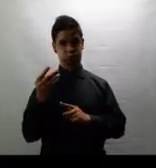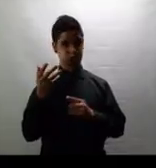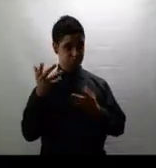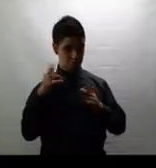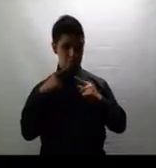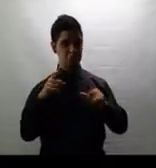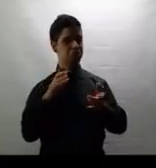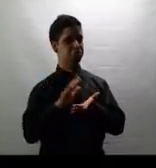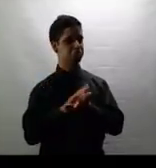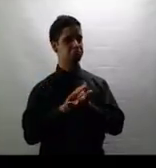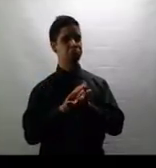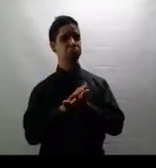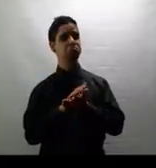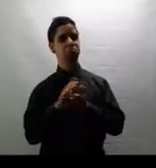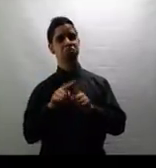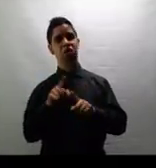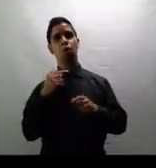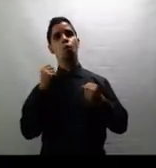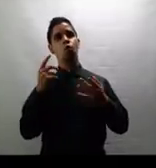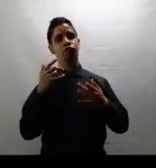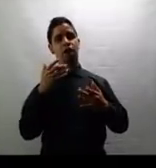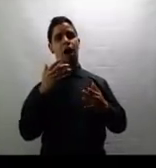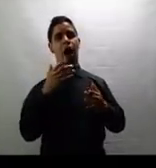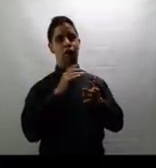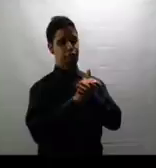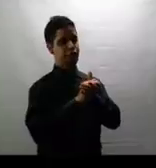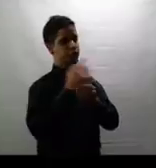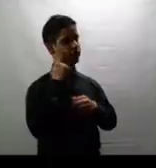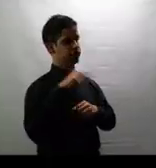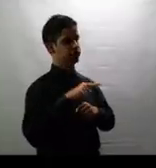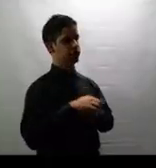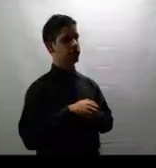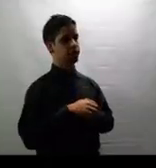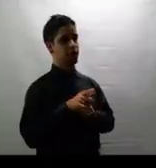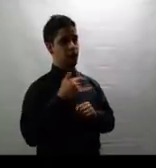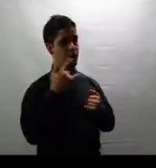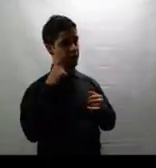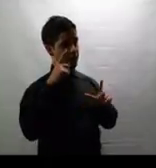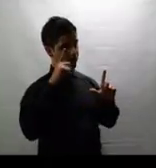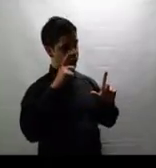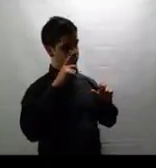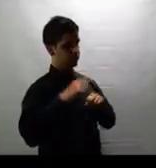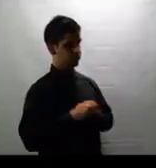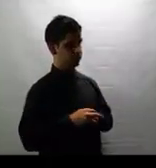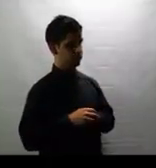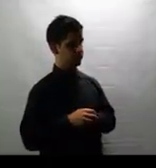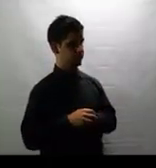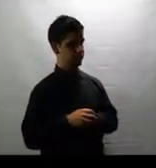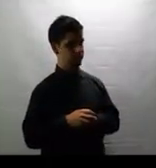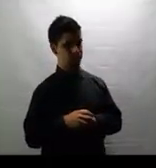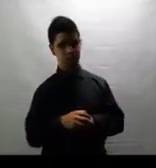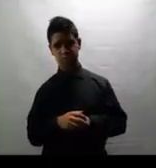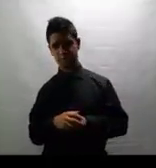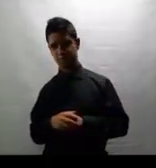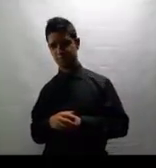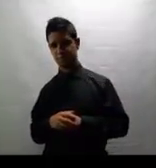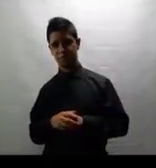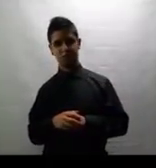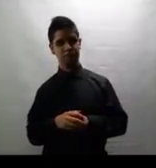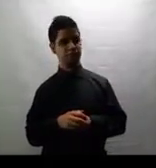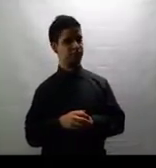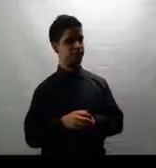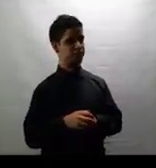muchas felicidades se lo lleva todas las fotos photoshopear la vela